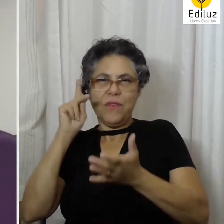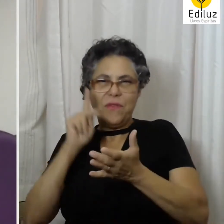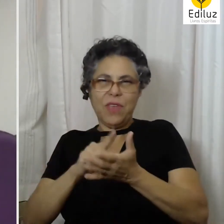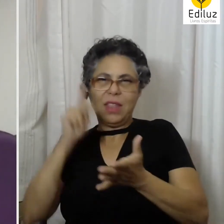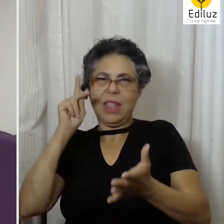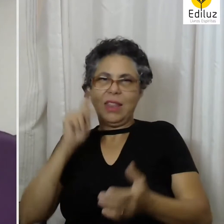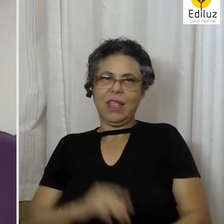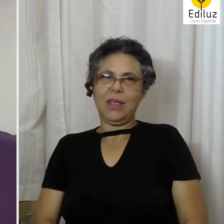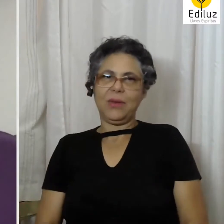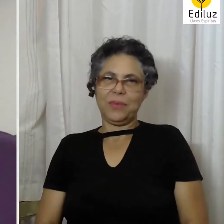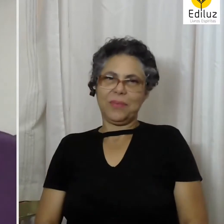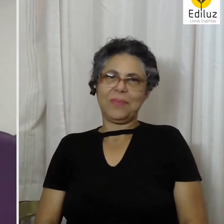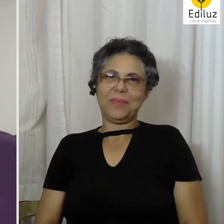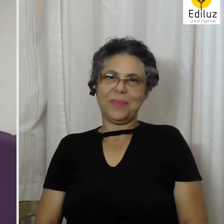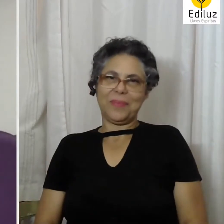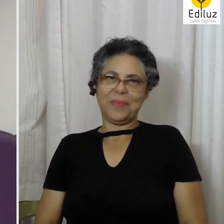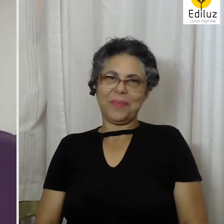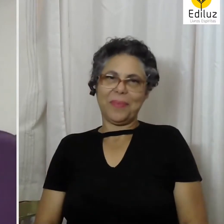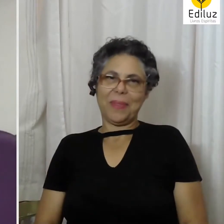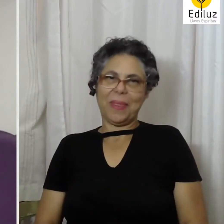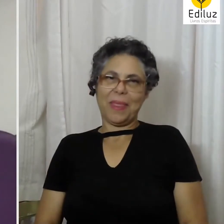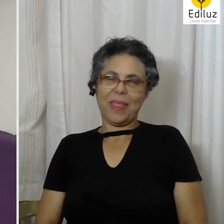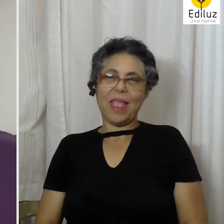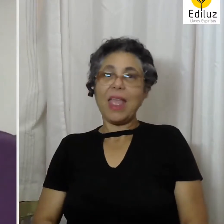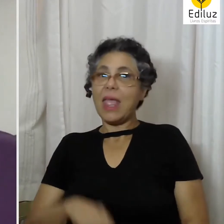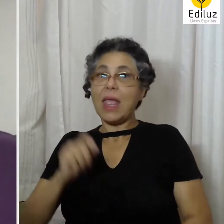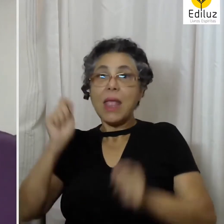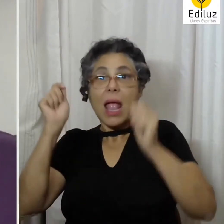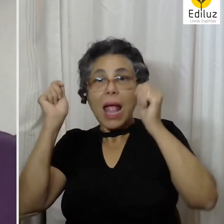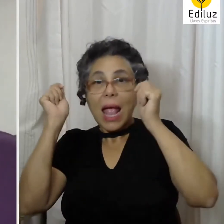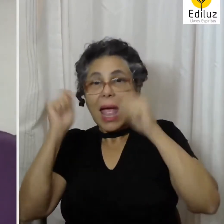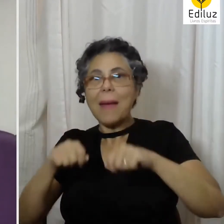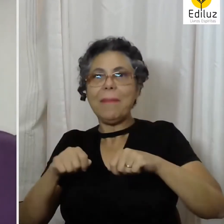verdadeiramente humano, e capaz